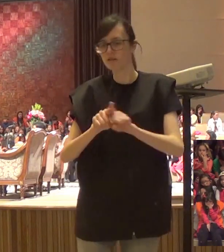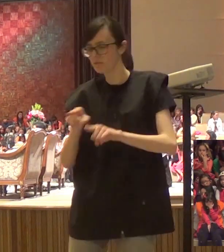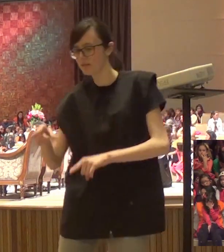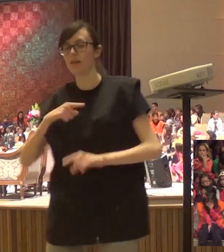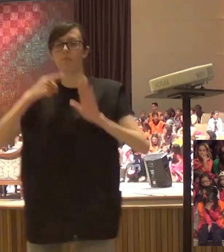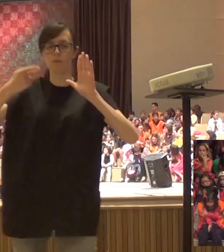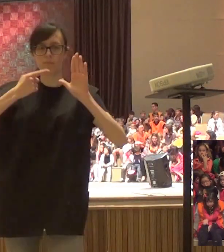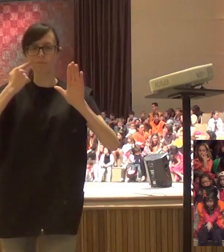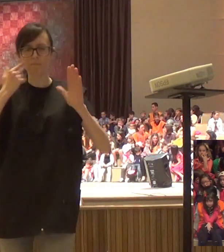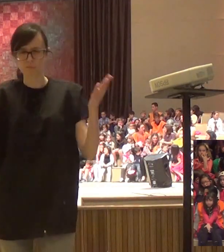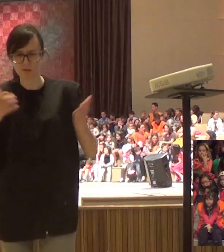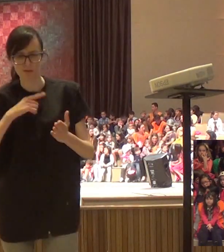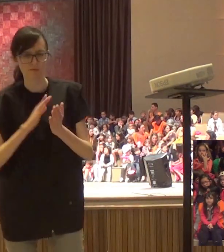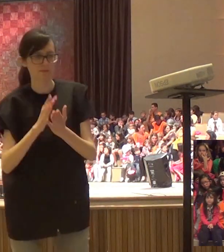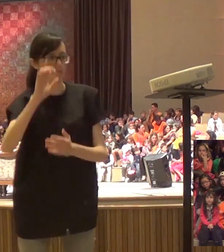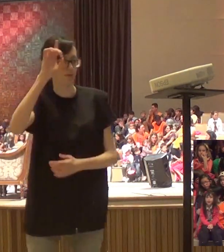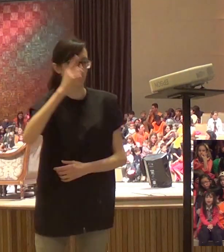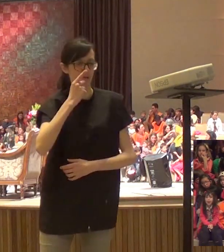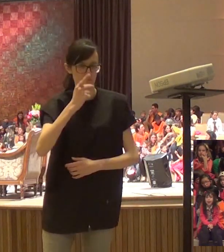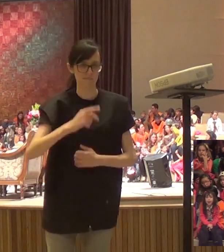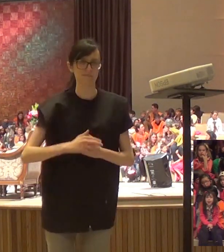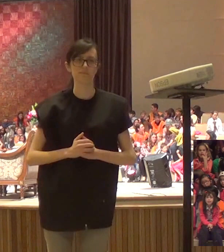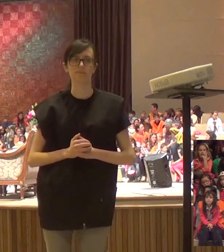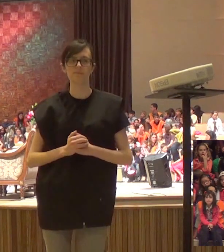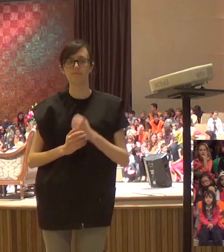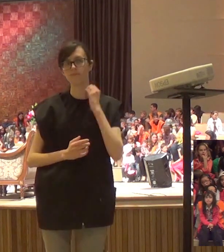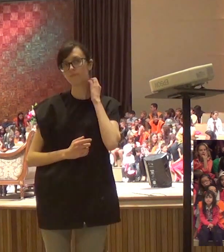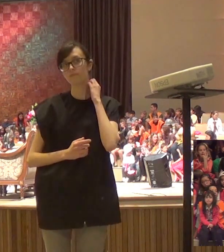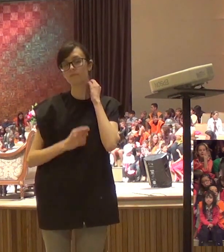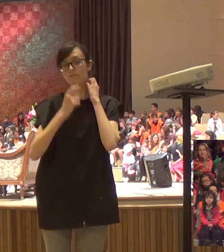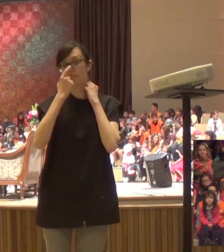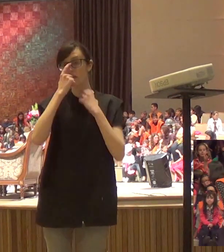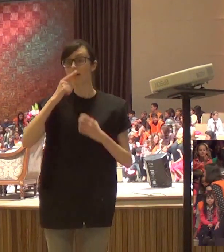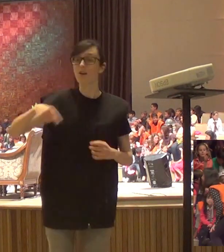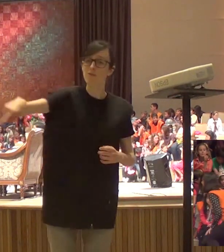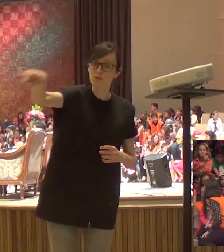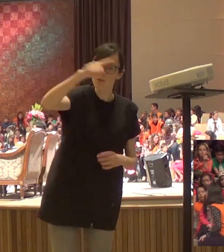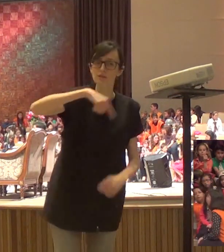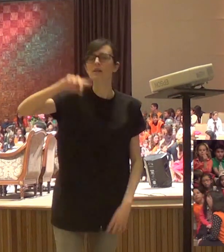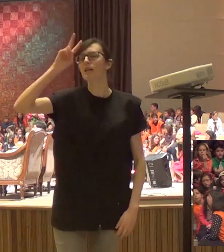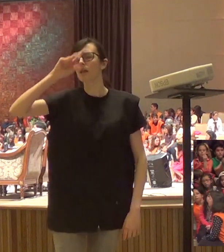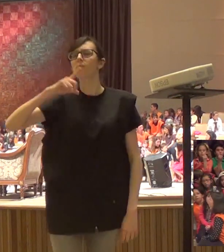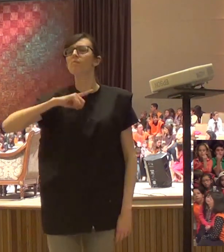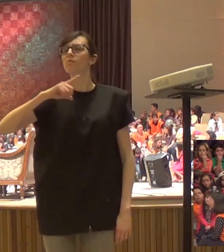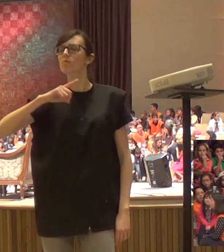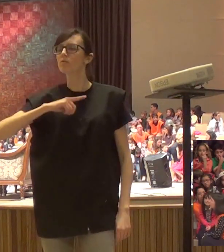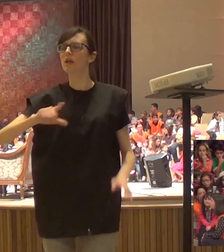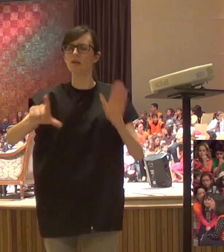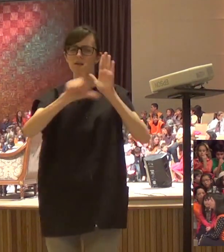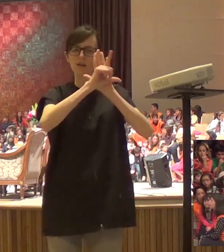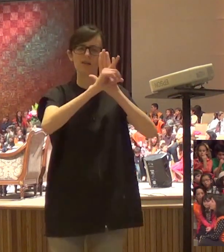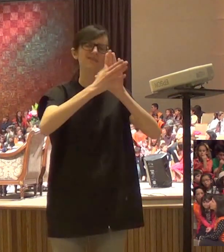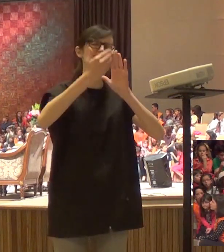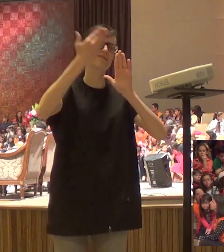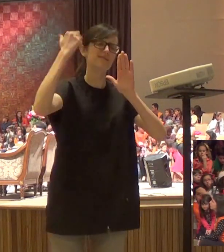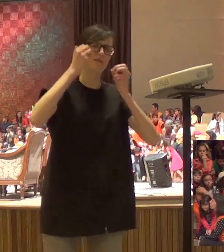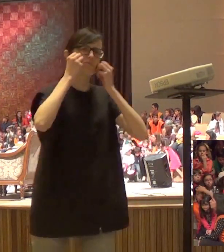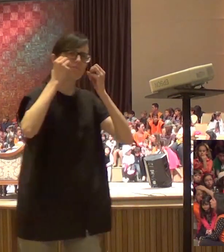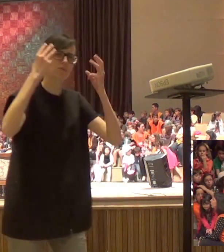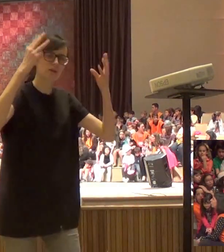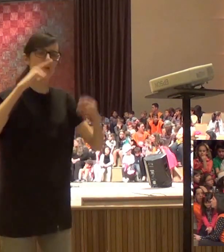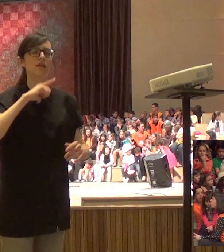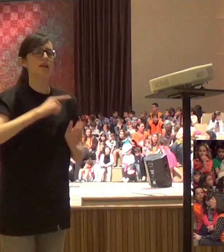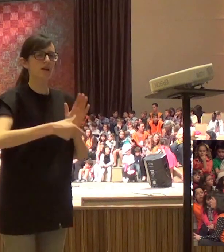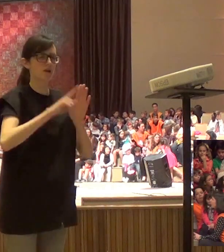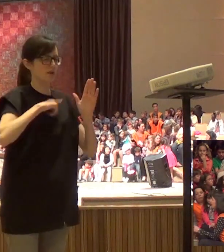essa ordem e essa promessa que está no texto de Malaquias. Acompanhem comigo o que o texto diz. Lembrem-se da lei do meu